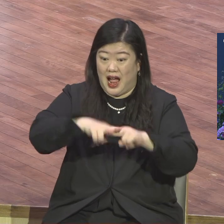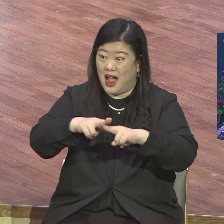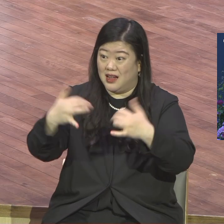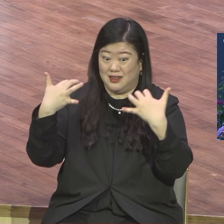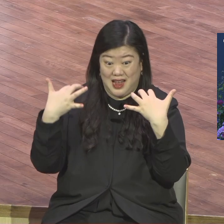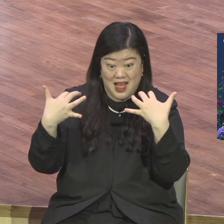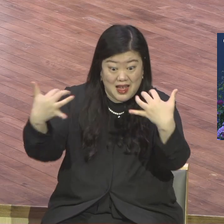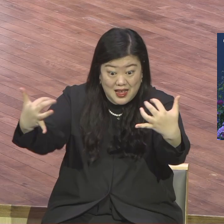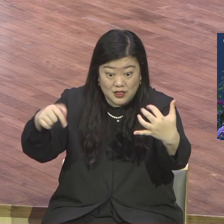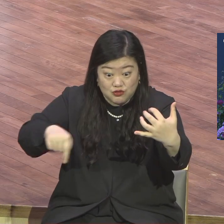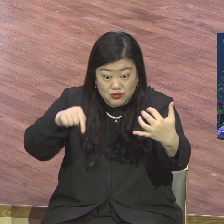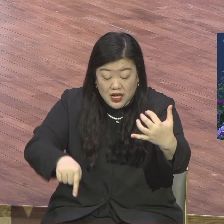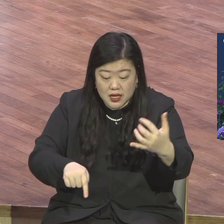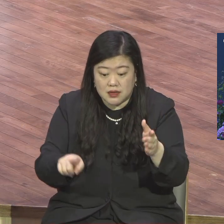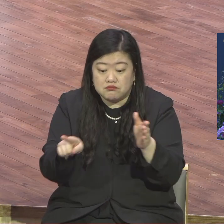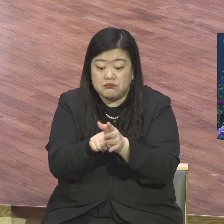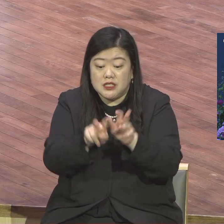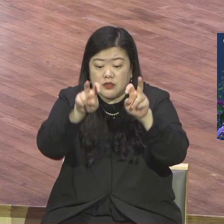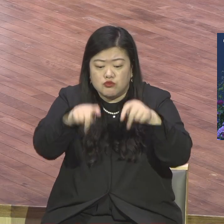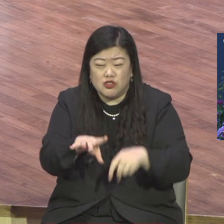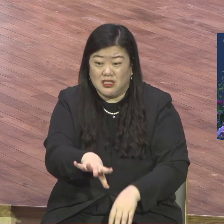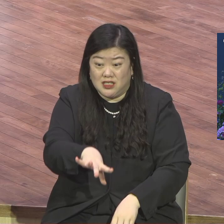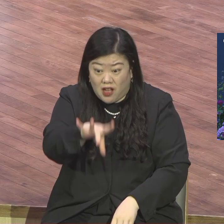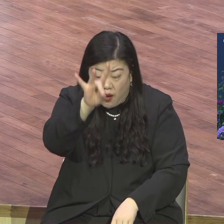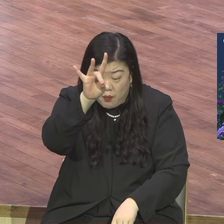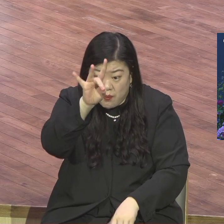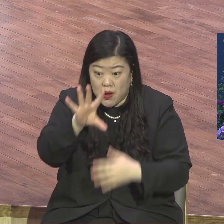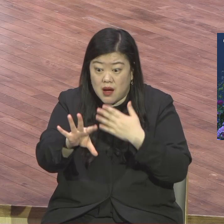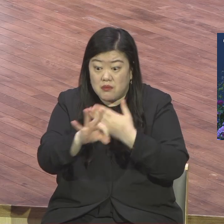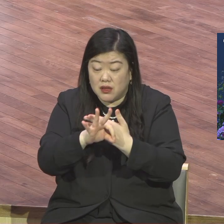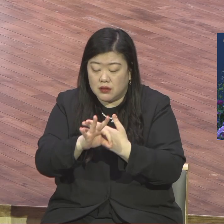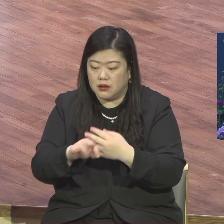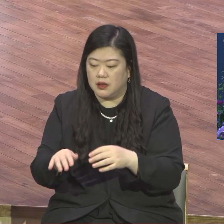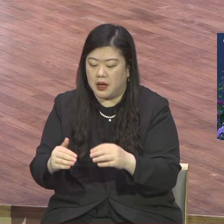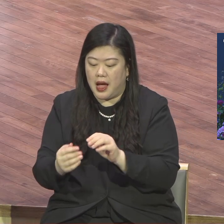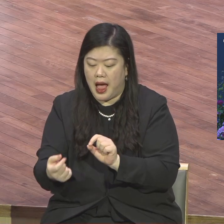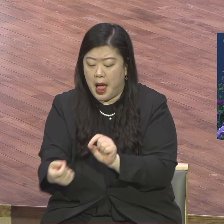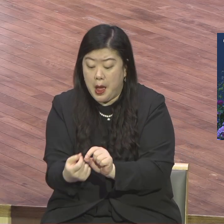원래 기존 성도들은 전부 다 저부터 저 뒤쪽에